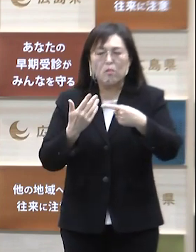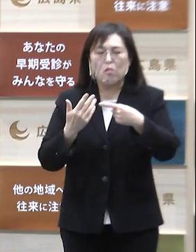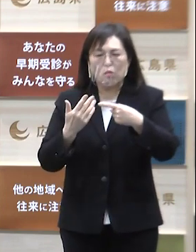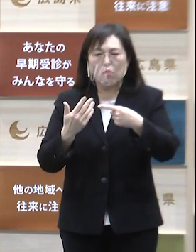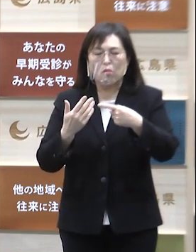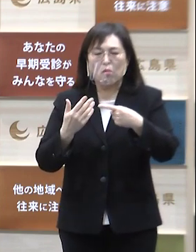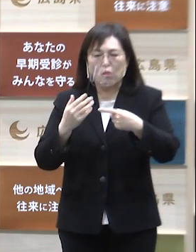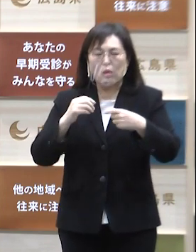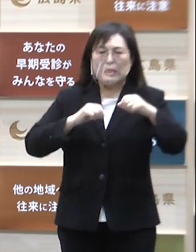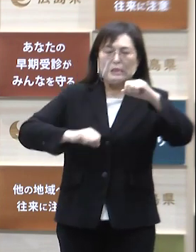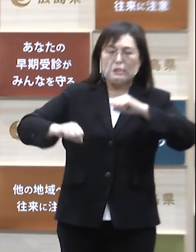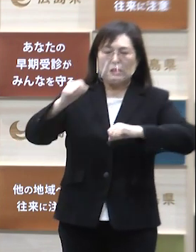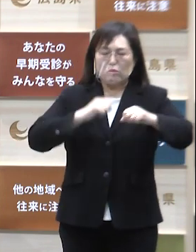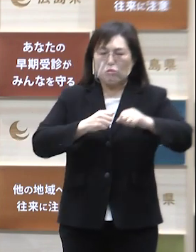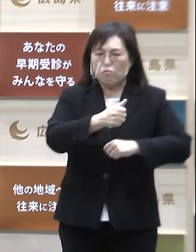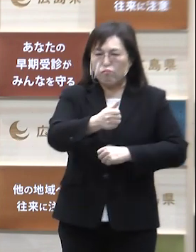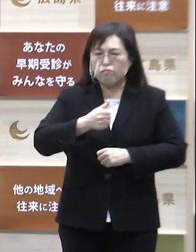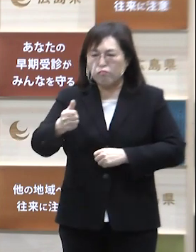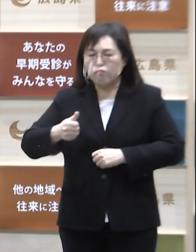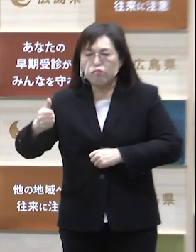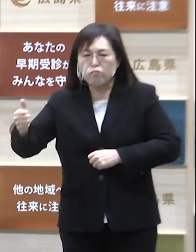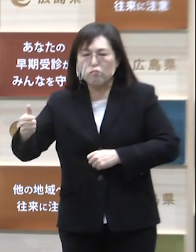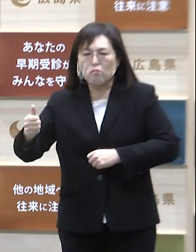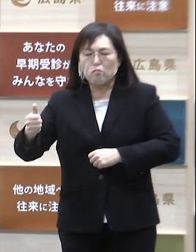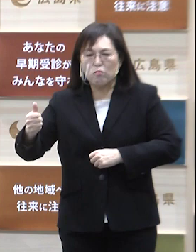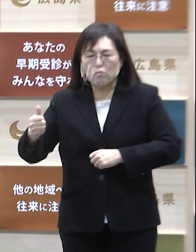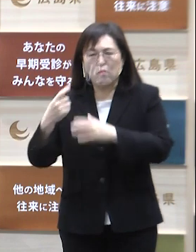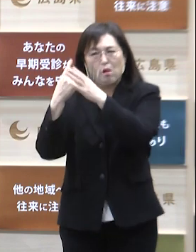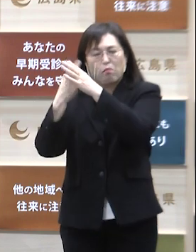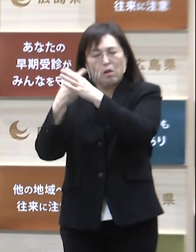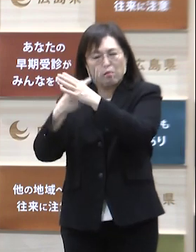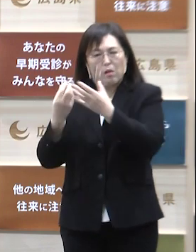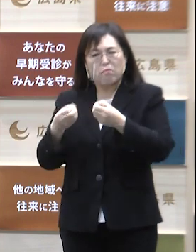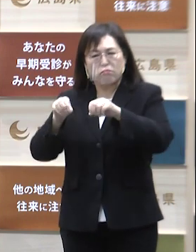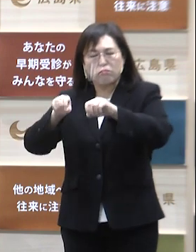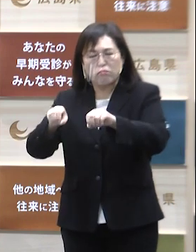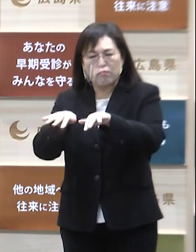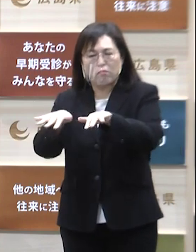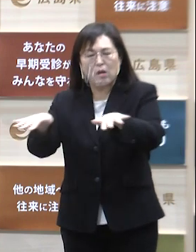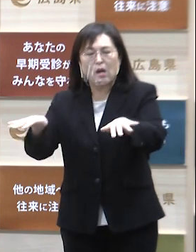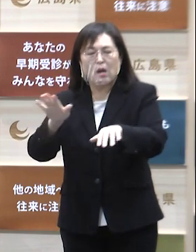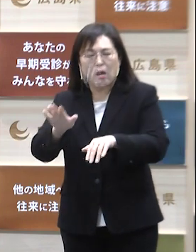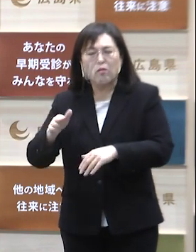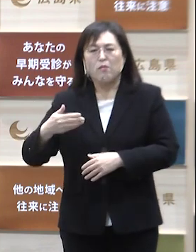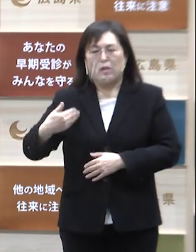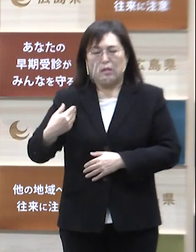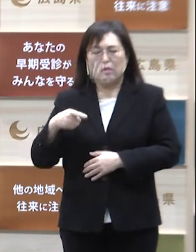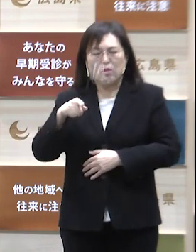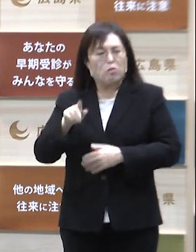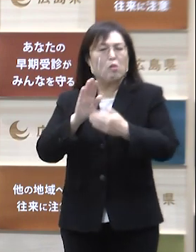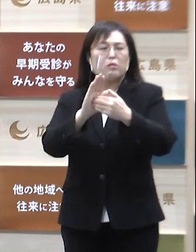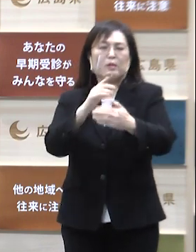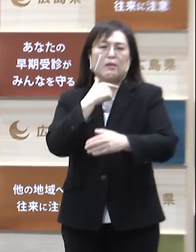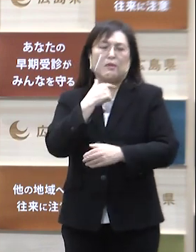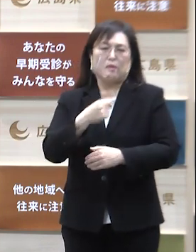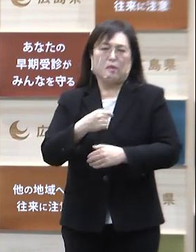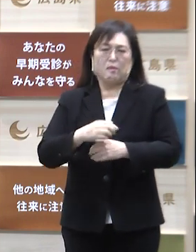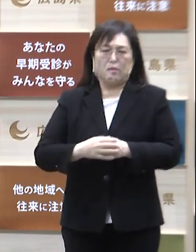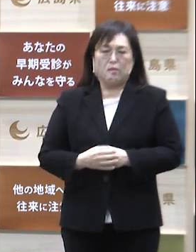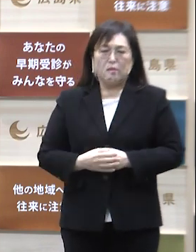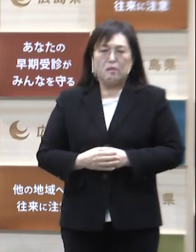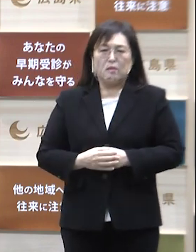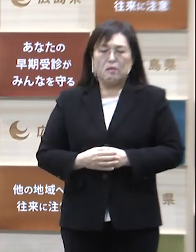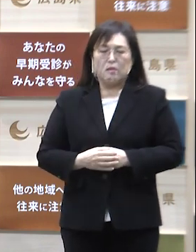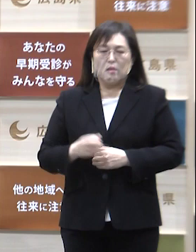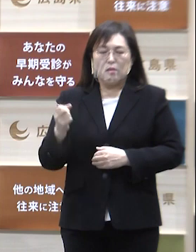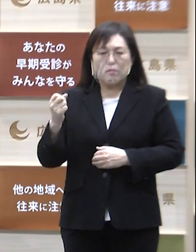であってもですね、他の人に、との接触を減らして、感染を抑えて、家族の